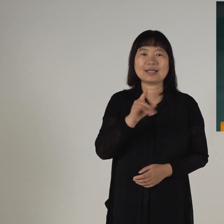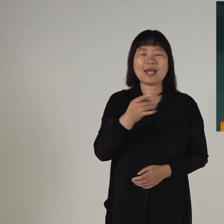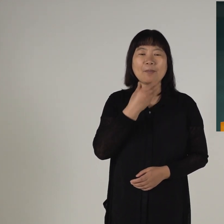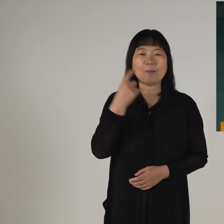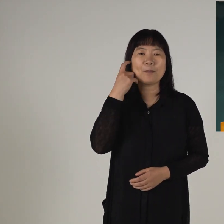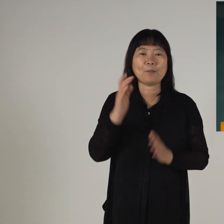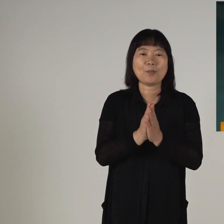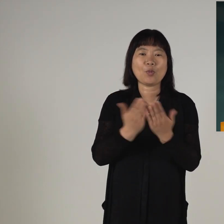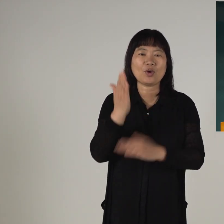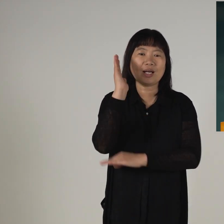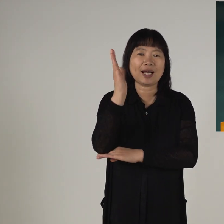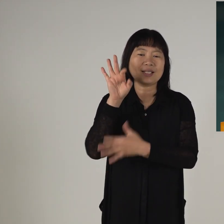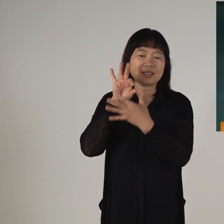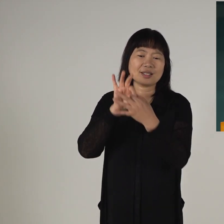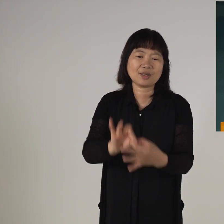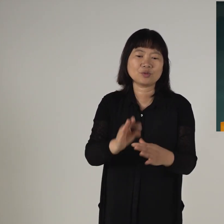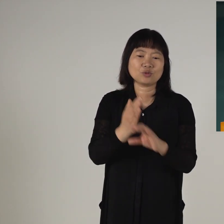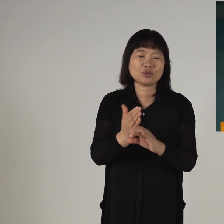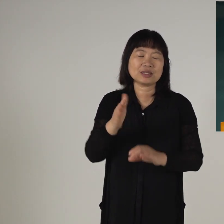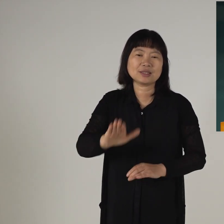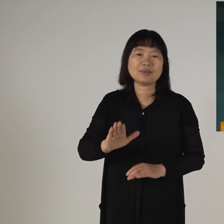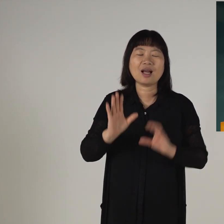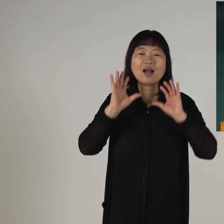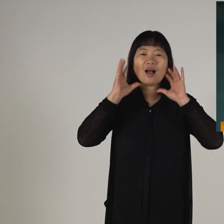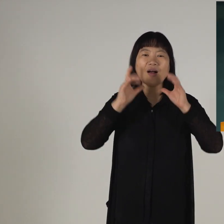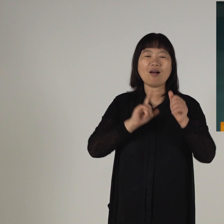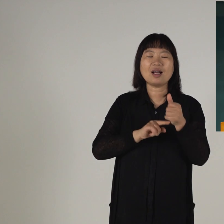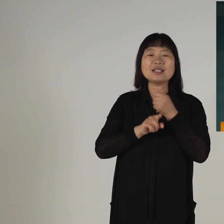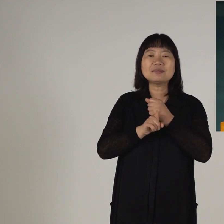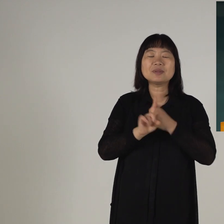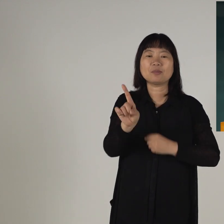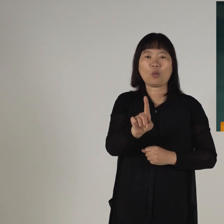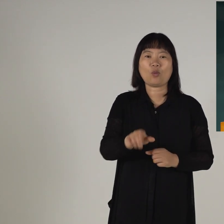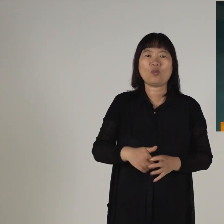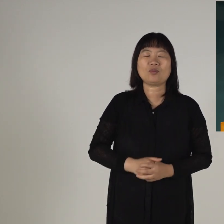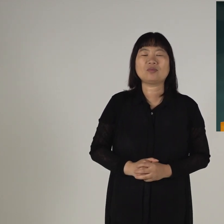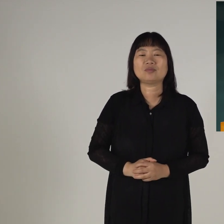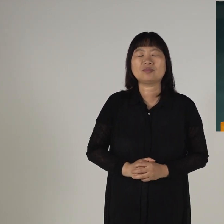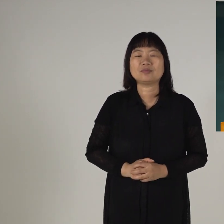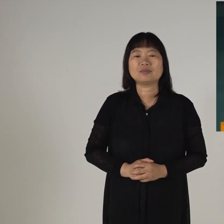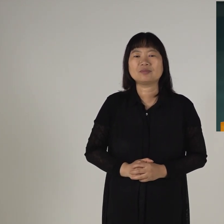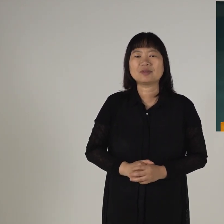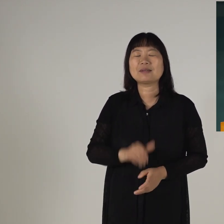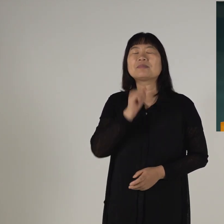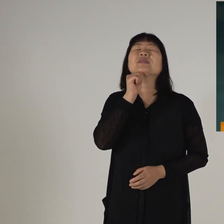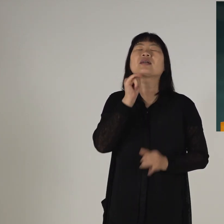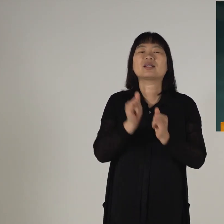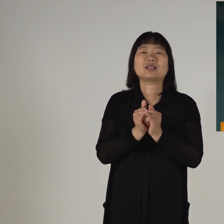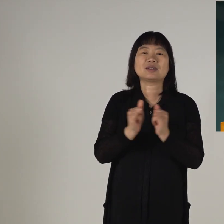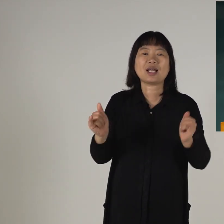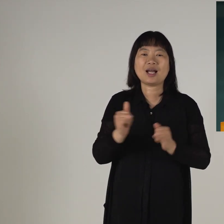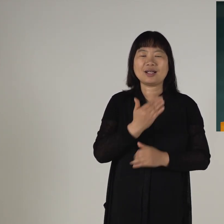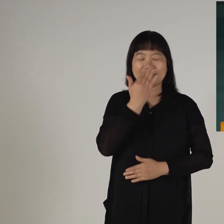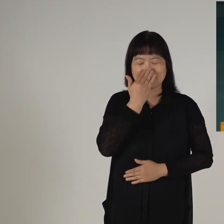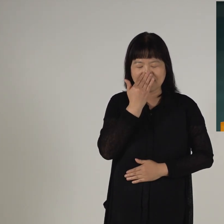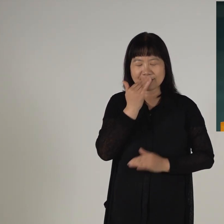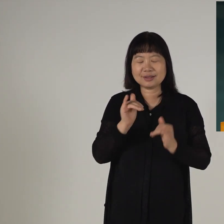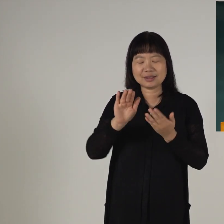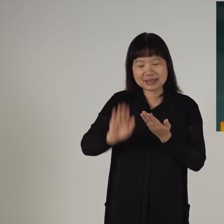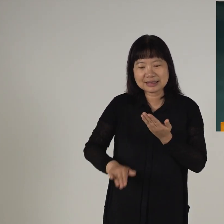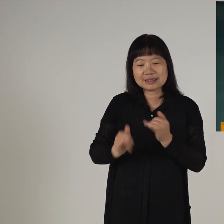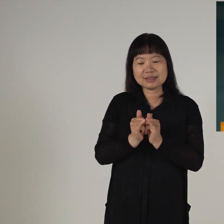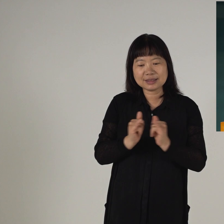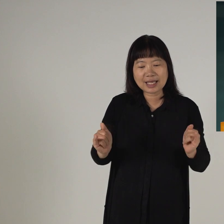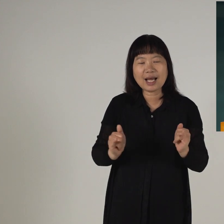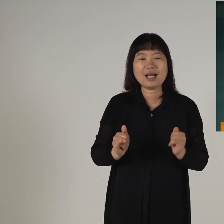강해를 이어져 나오고 있지만 어린아이의 의미가 뭐라 그랬어요? 비천한 자, 낮은 자,